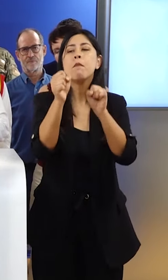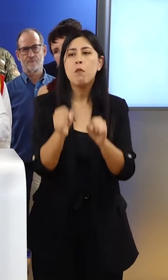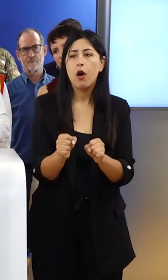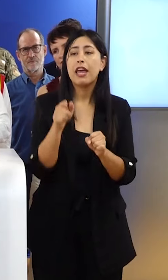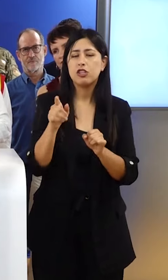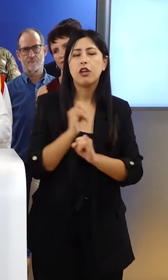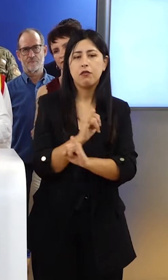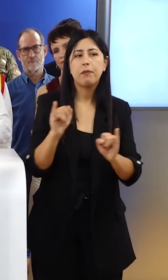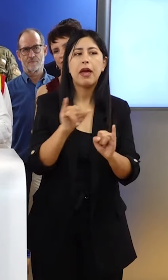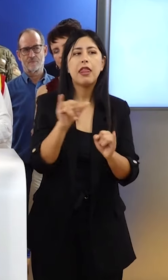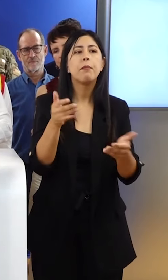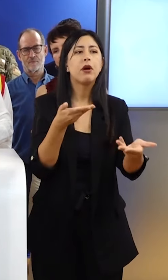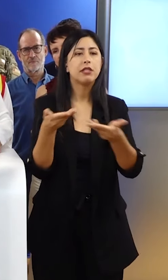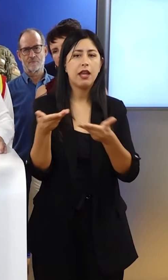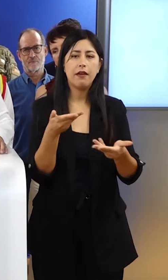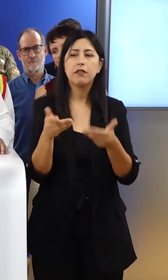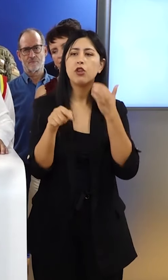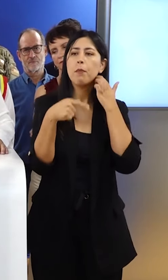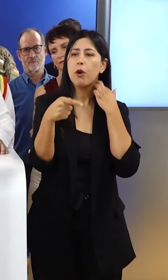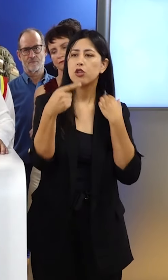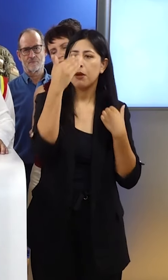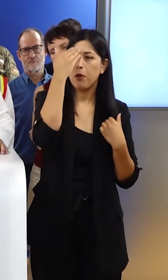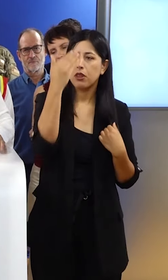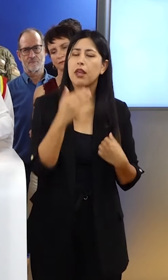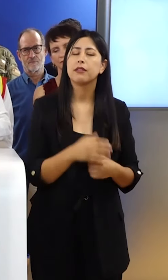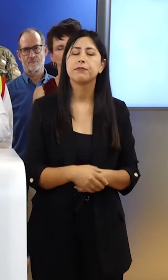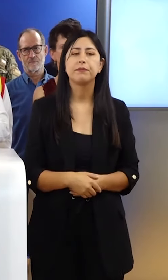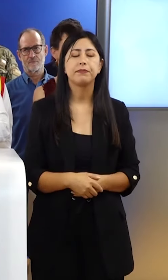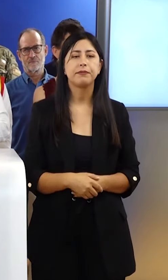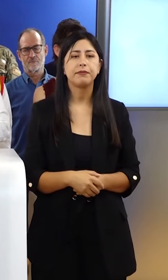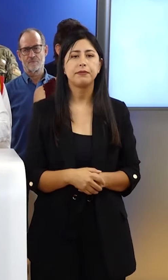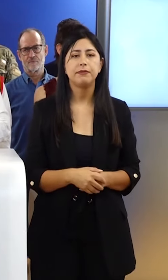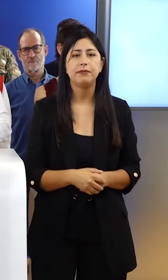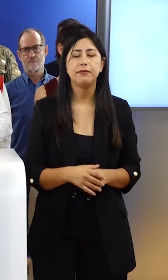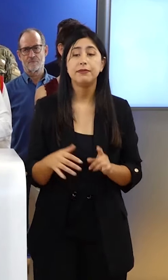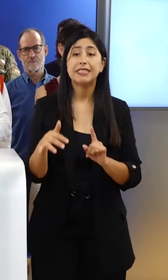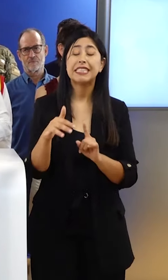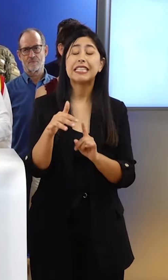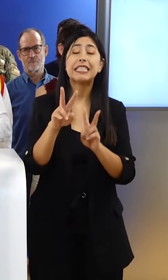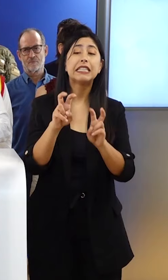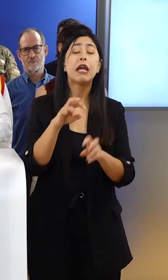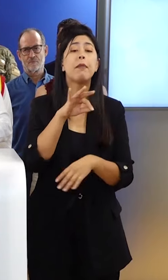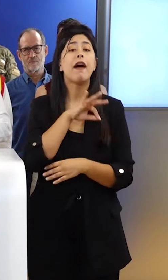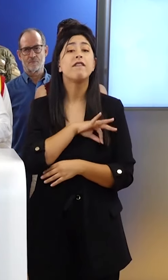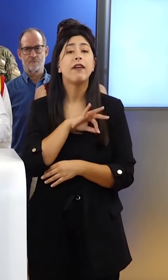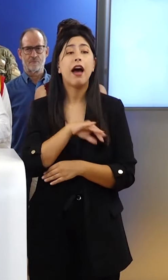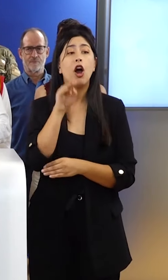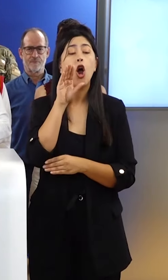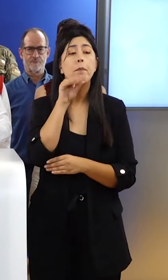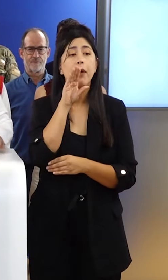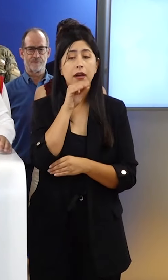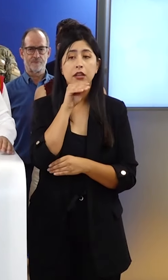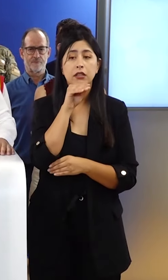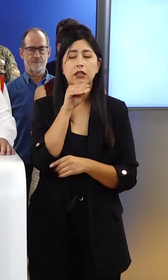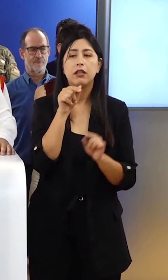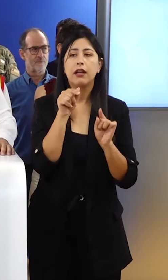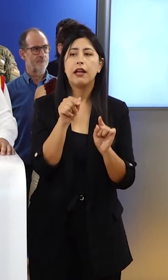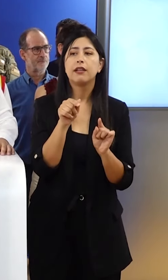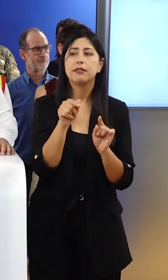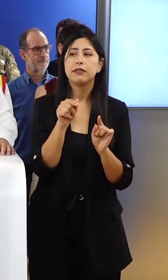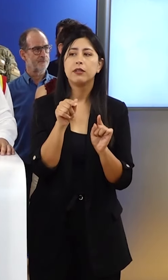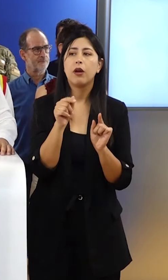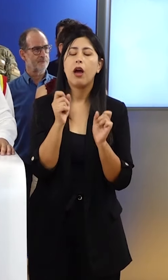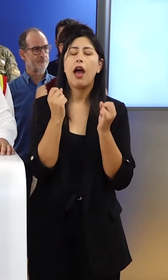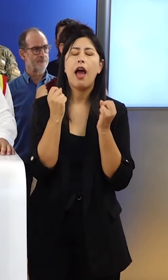correspondientes en en los próximos días Eh en el caso de banco estado una activación eh